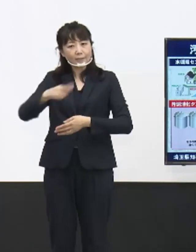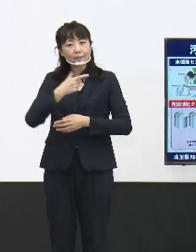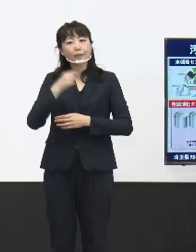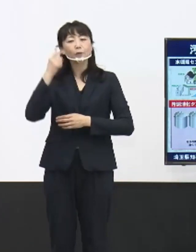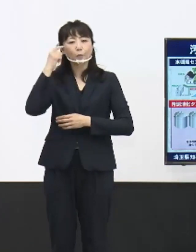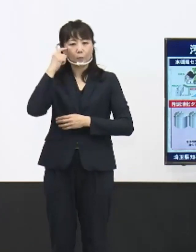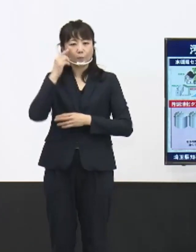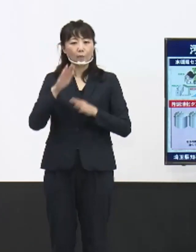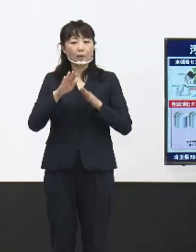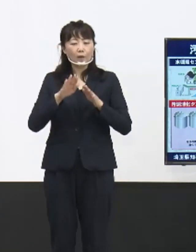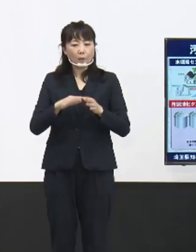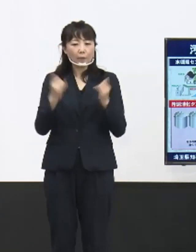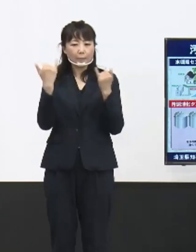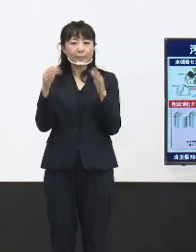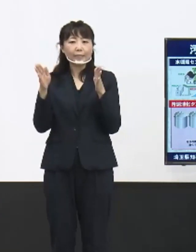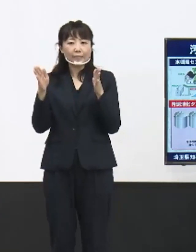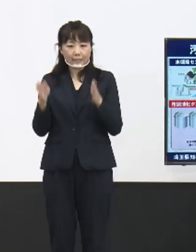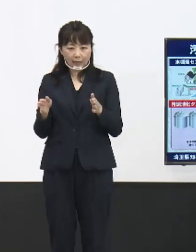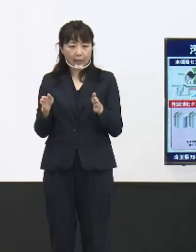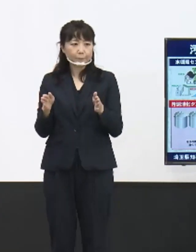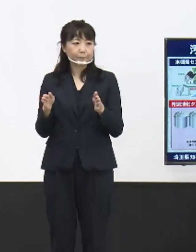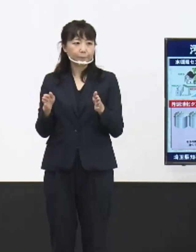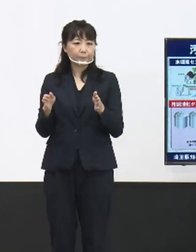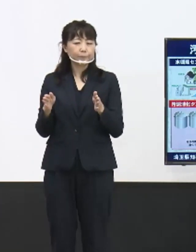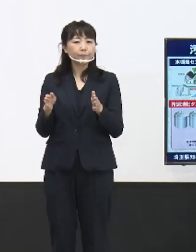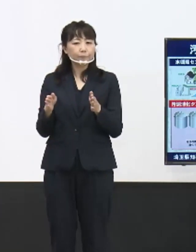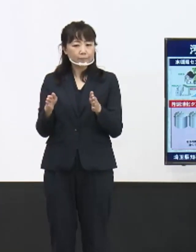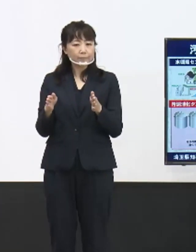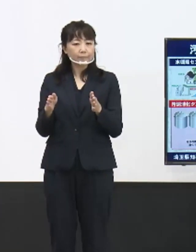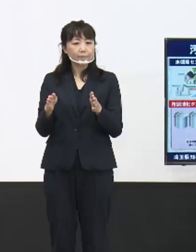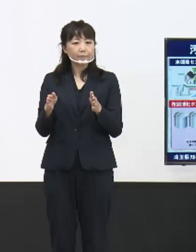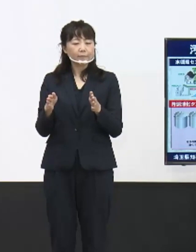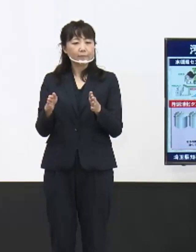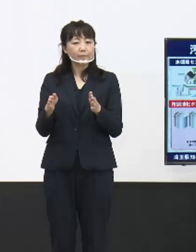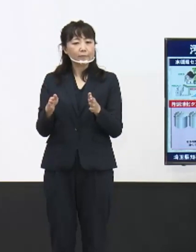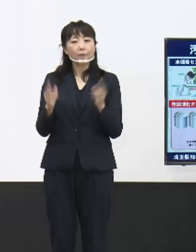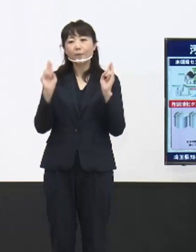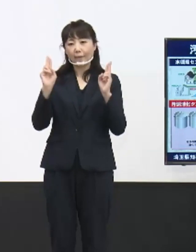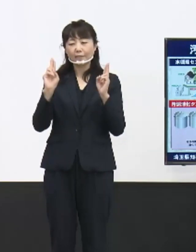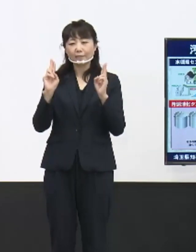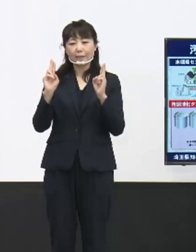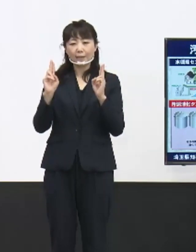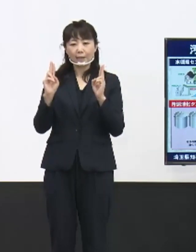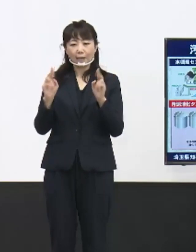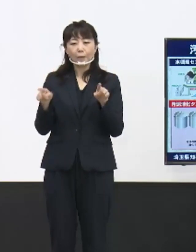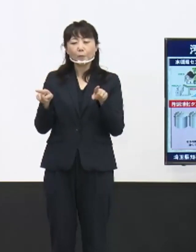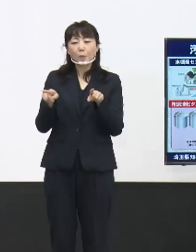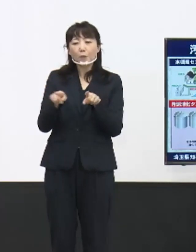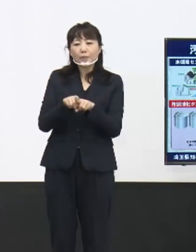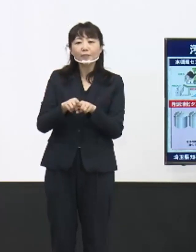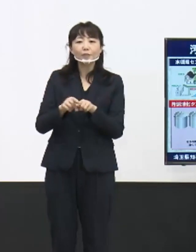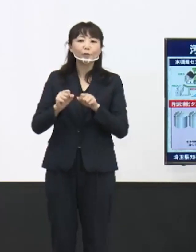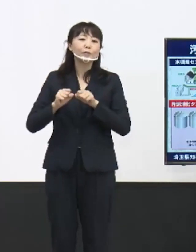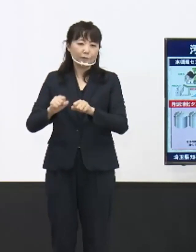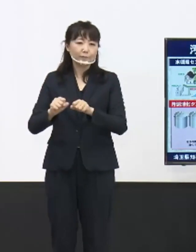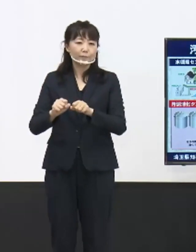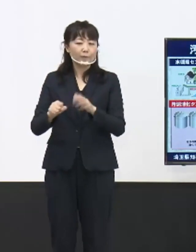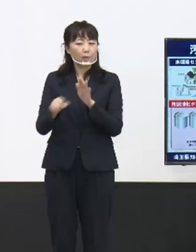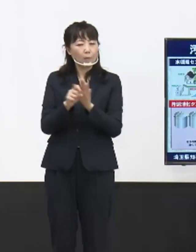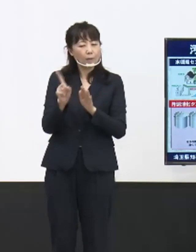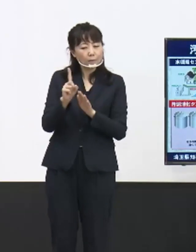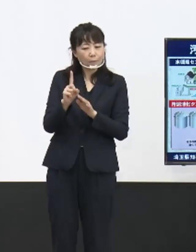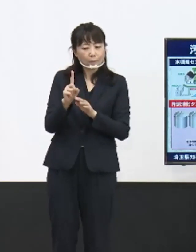民設民営の発電事業者も敷地内に招き入れましたので、そういったその効果を検証しなが